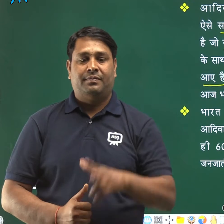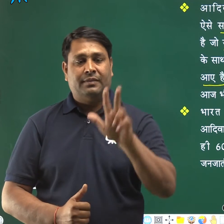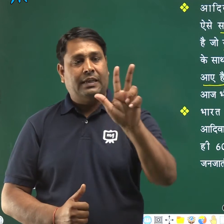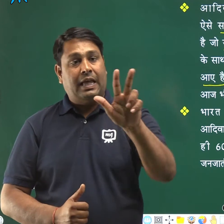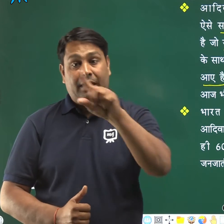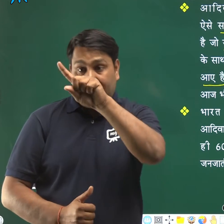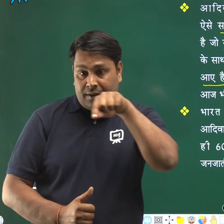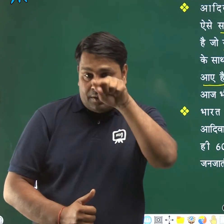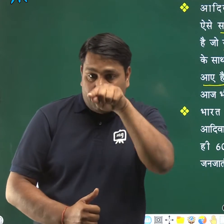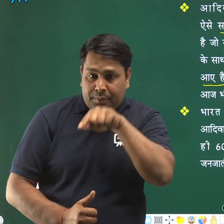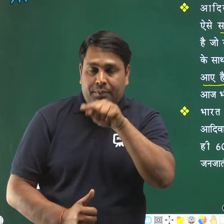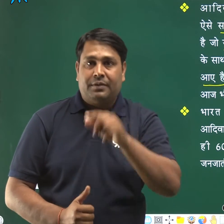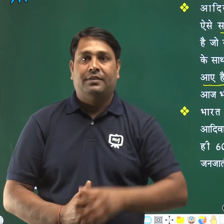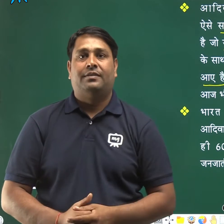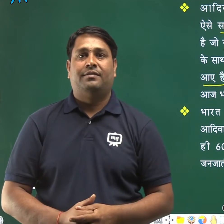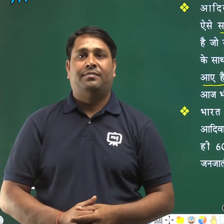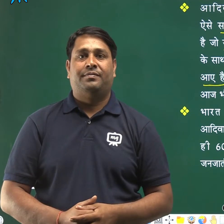8%